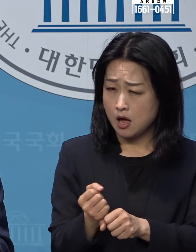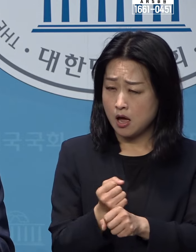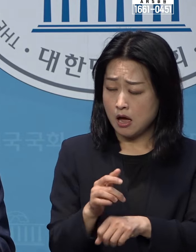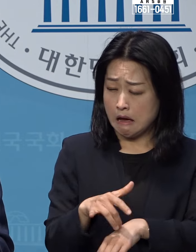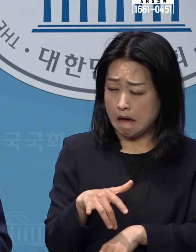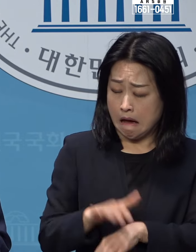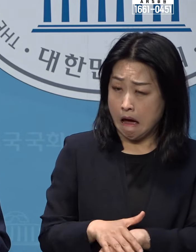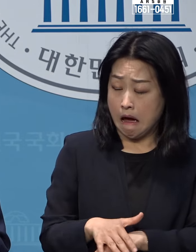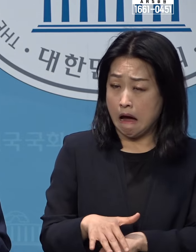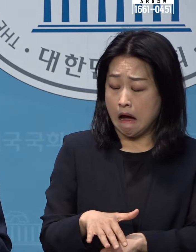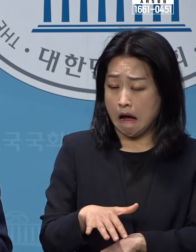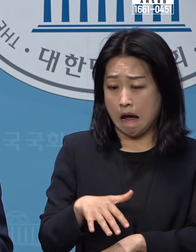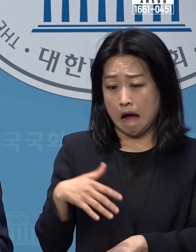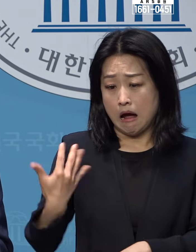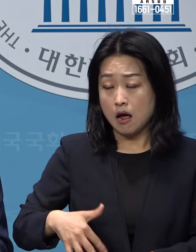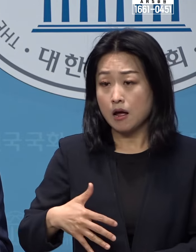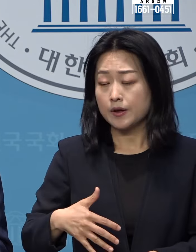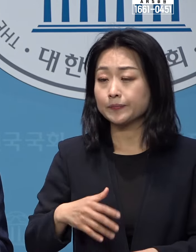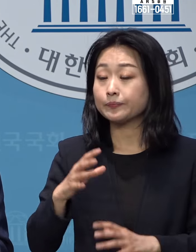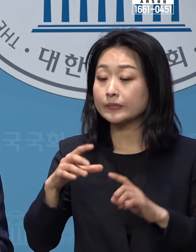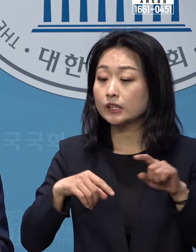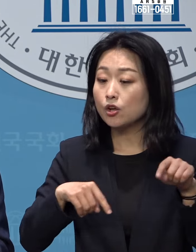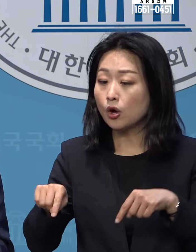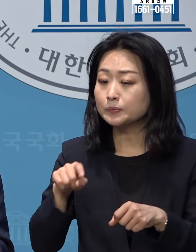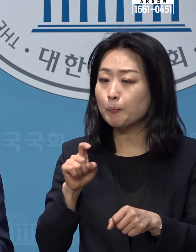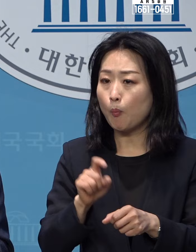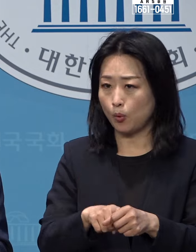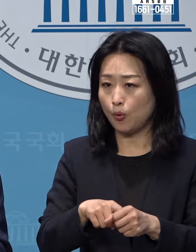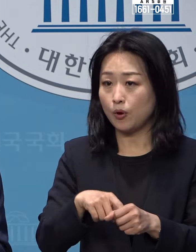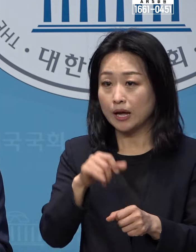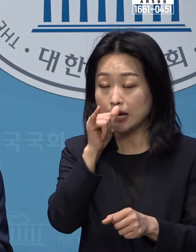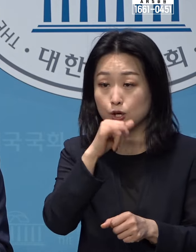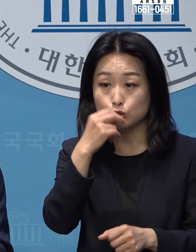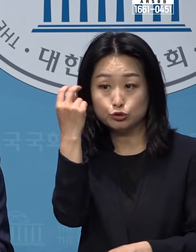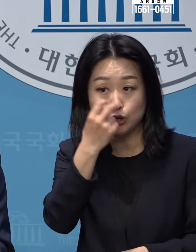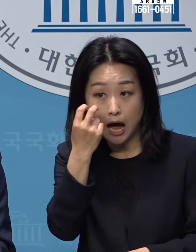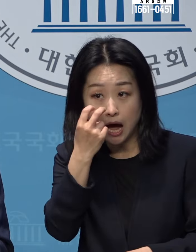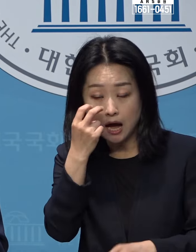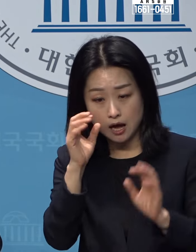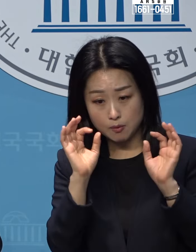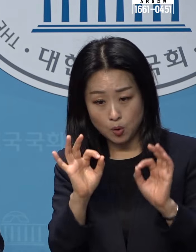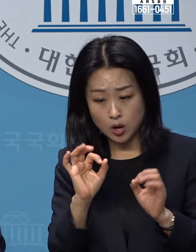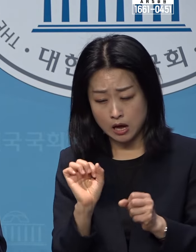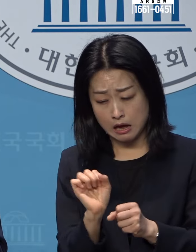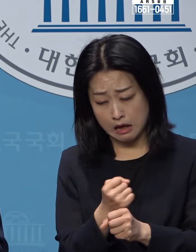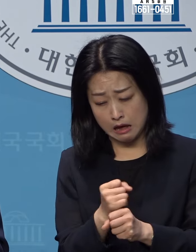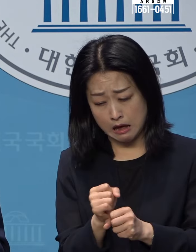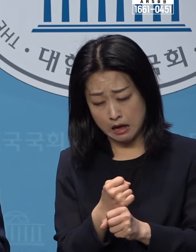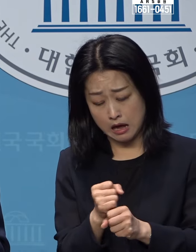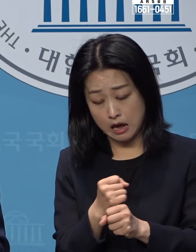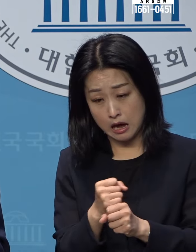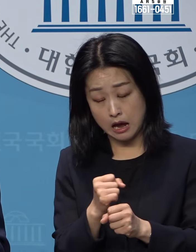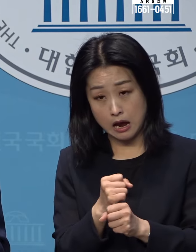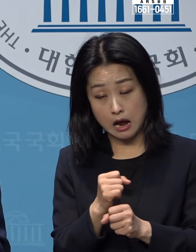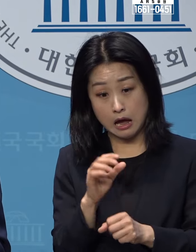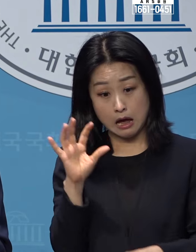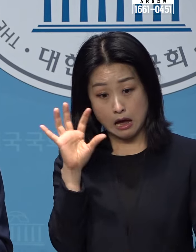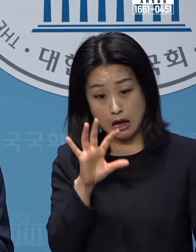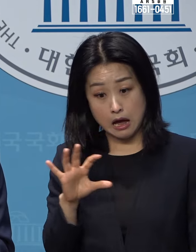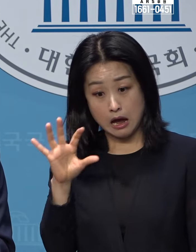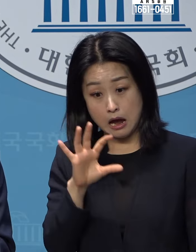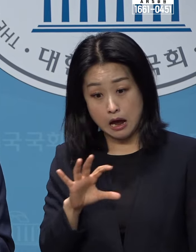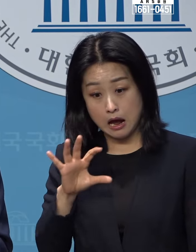있습니다. 특히 정치적 목적이 있는 수사는 조작이 정말 심각한